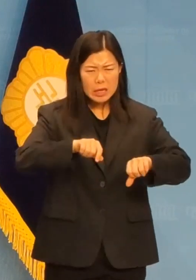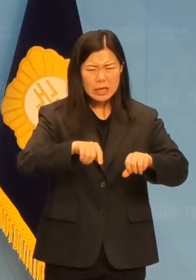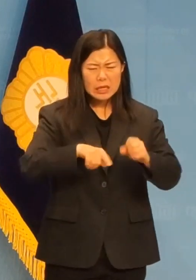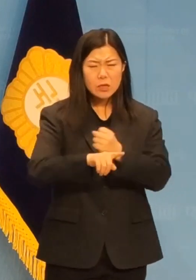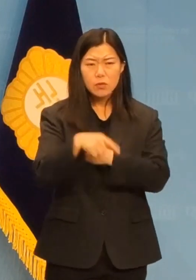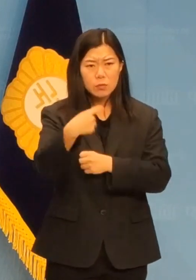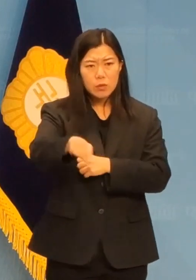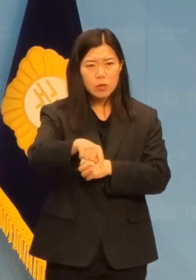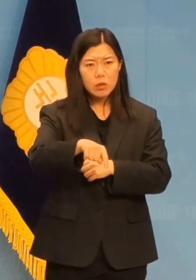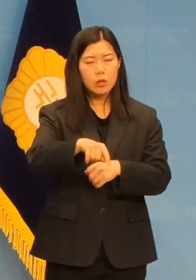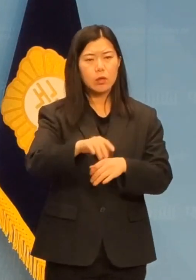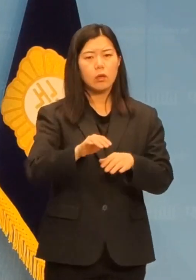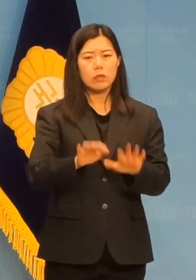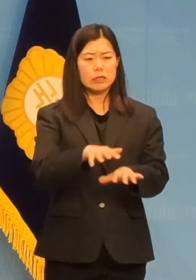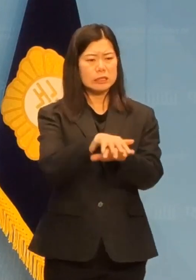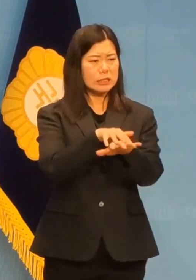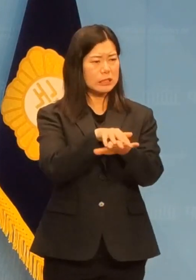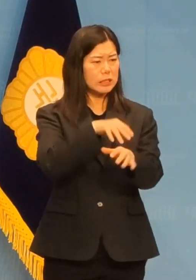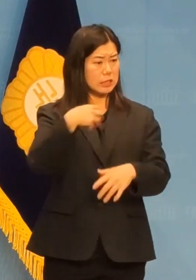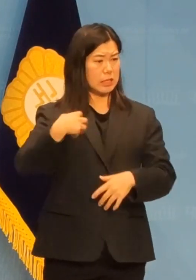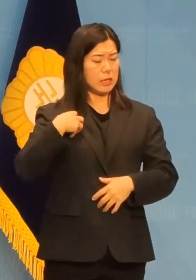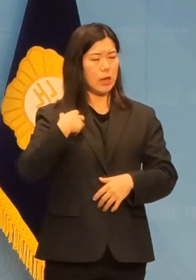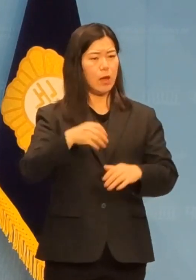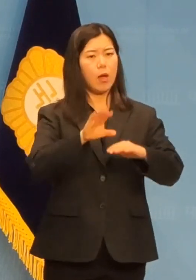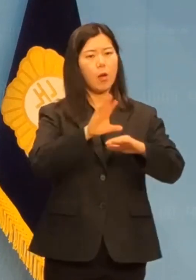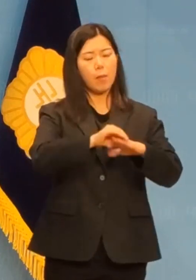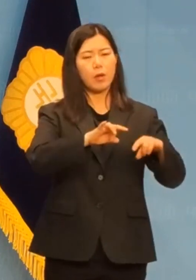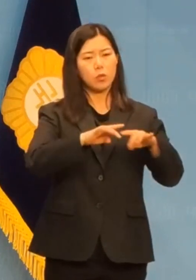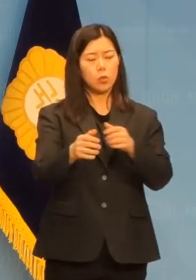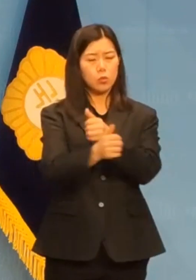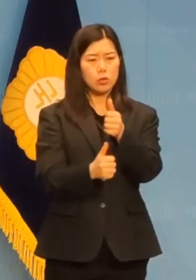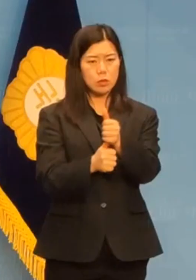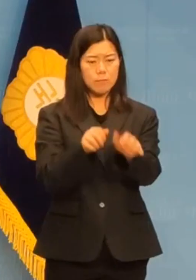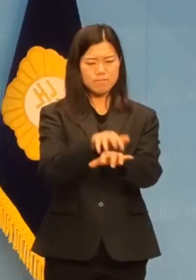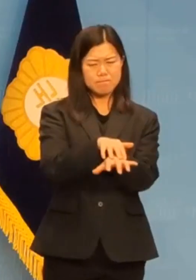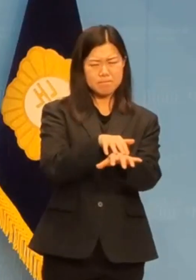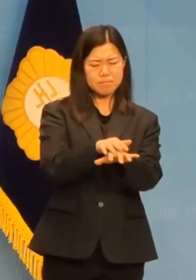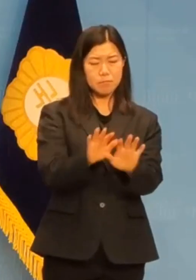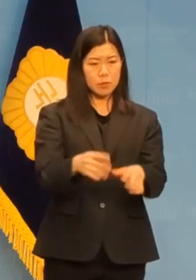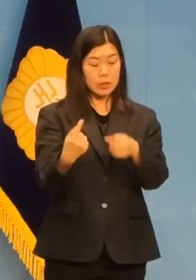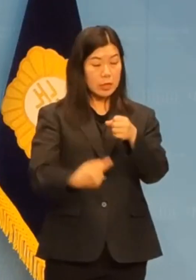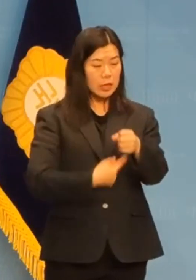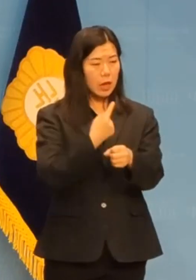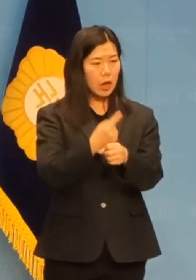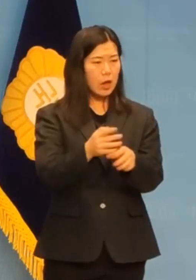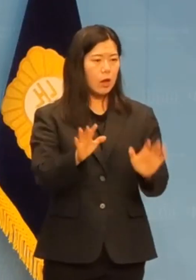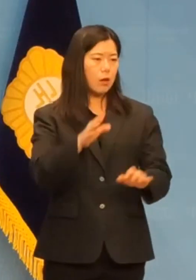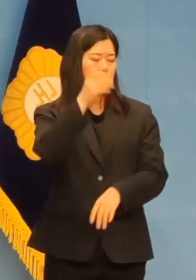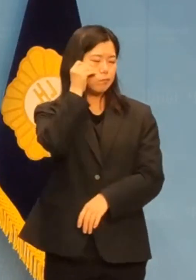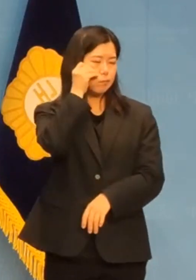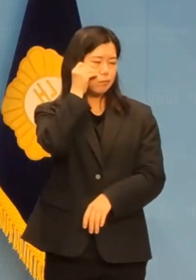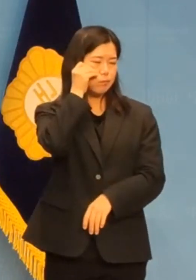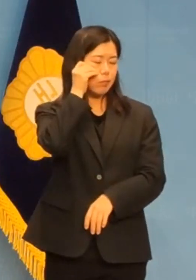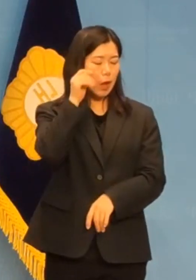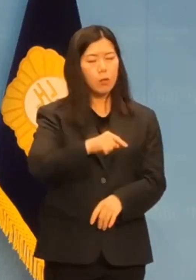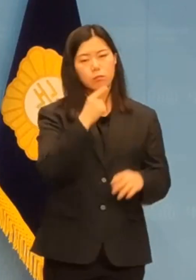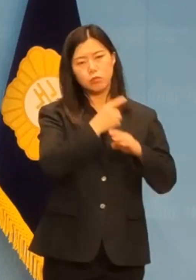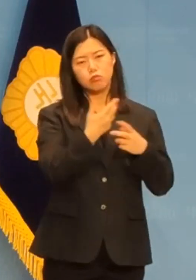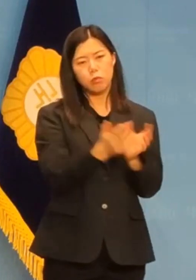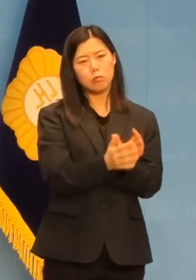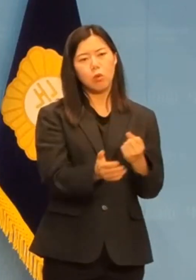2인 체제의 책임은 방통위 구성을 1년 넘게 방기한 더불어민주당에 있습니다.